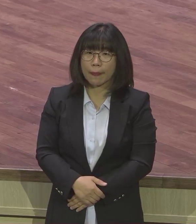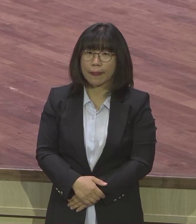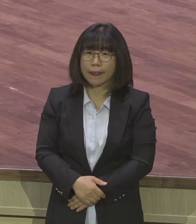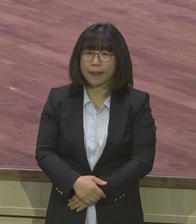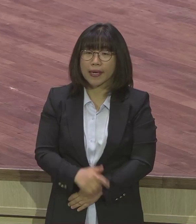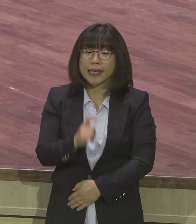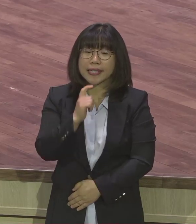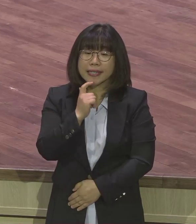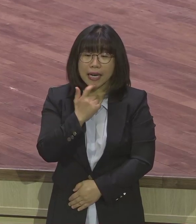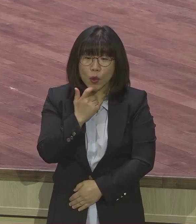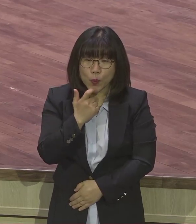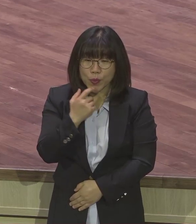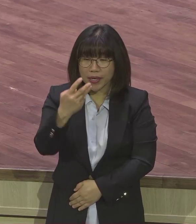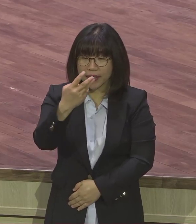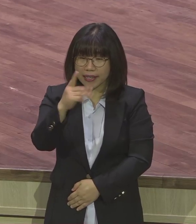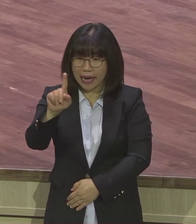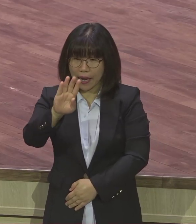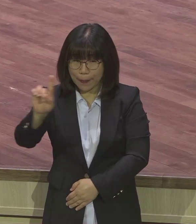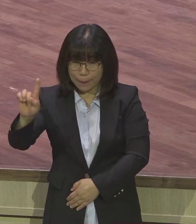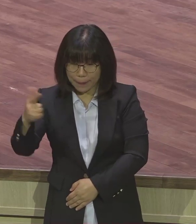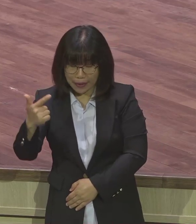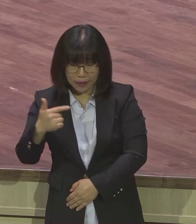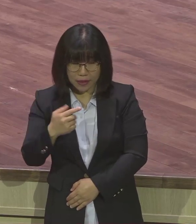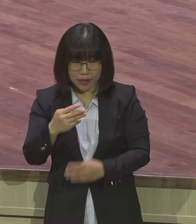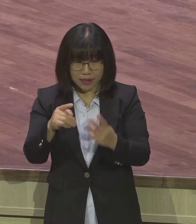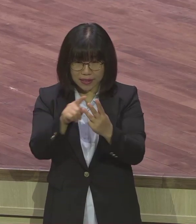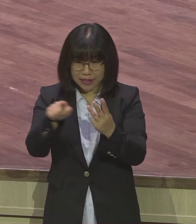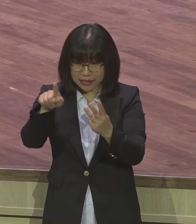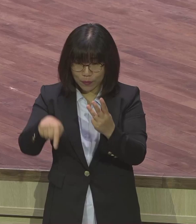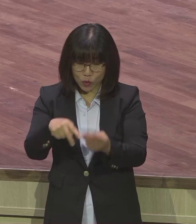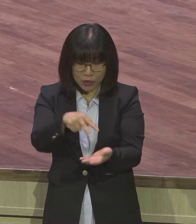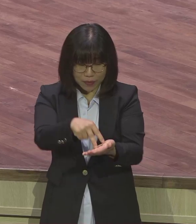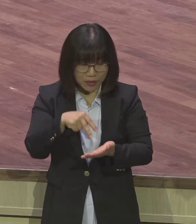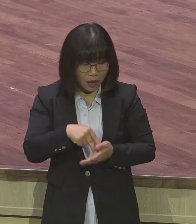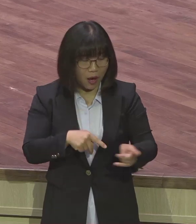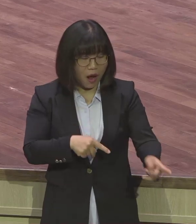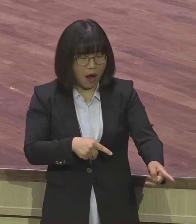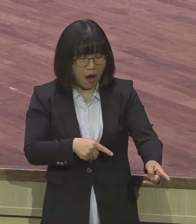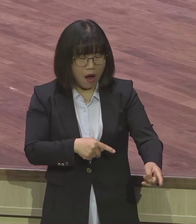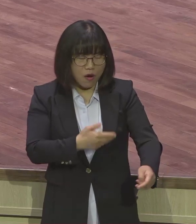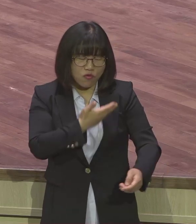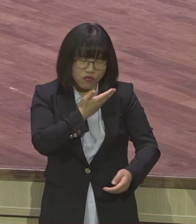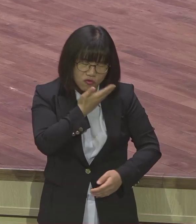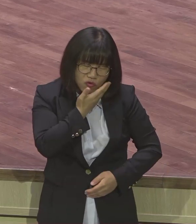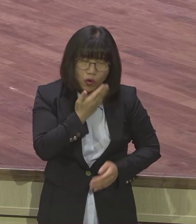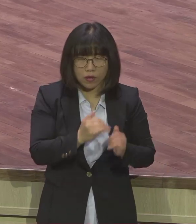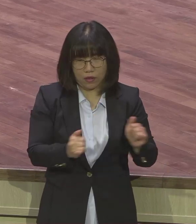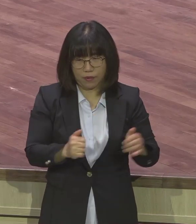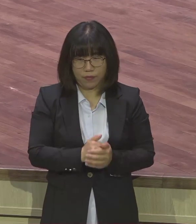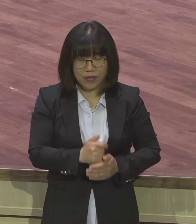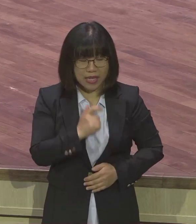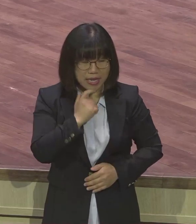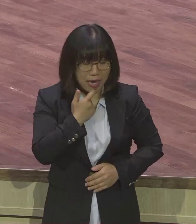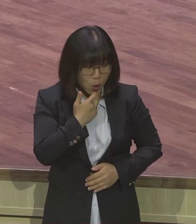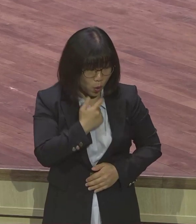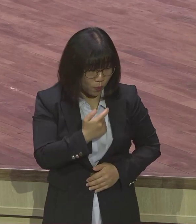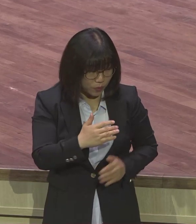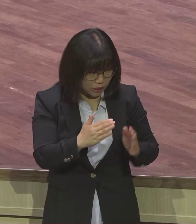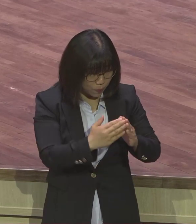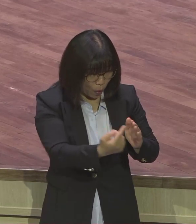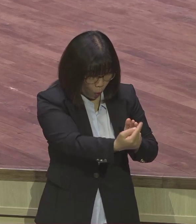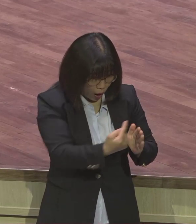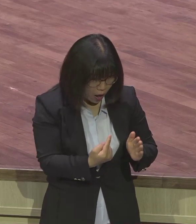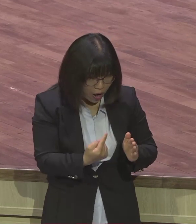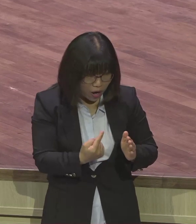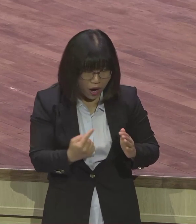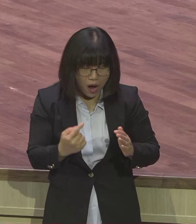이 라반에게는 황금 알을 안는 거위라고요. 이 야곱 오고 나서부터 재산이 엄청 늘었어요.